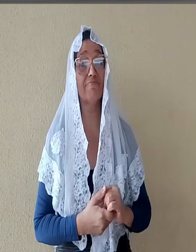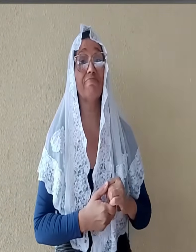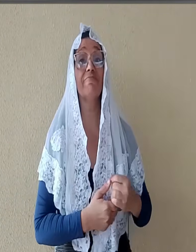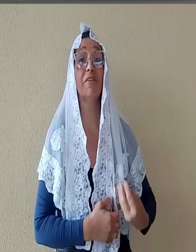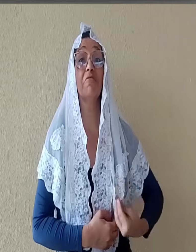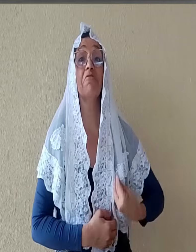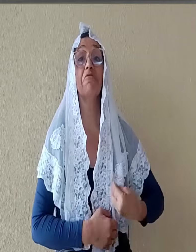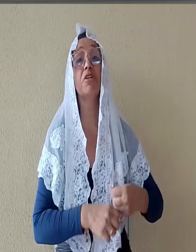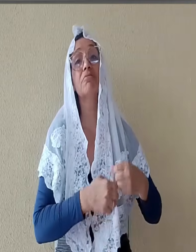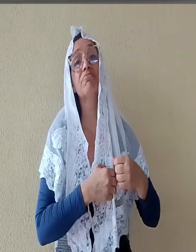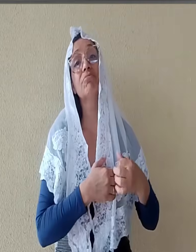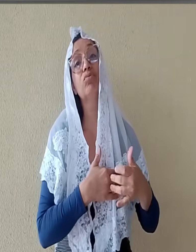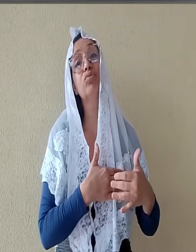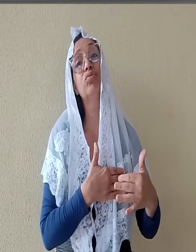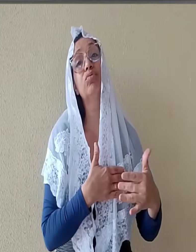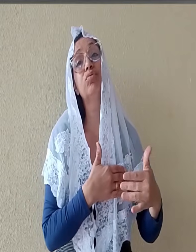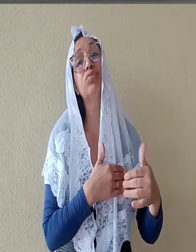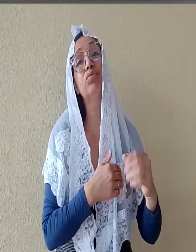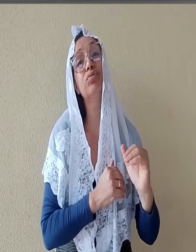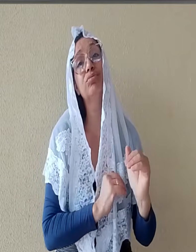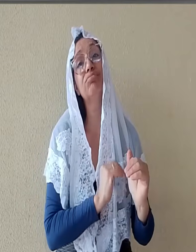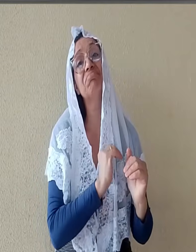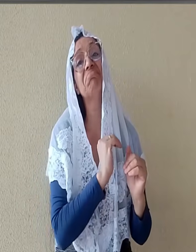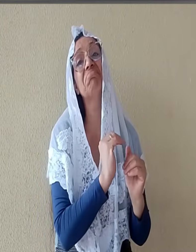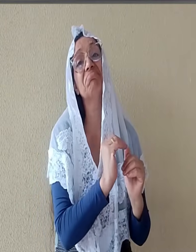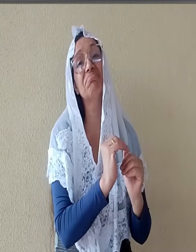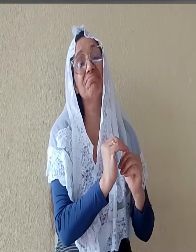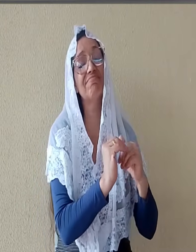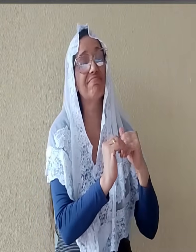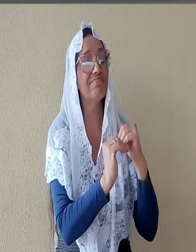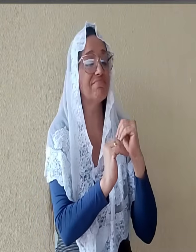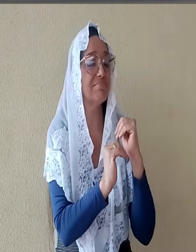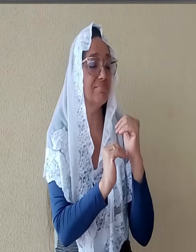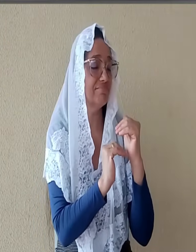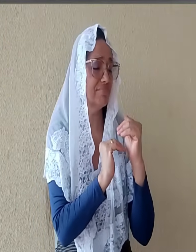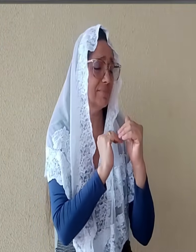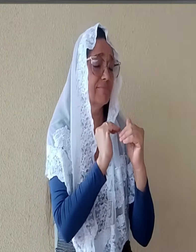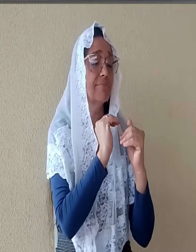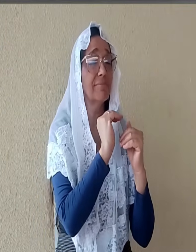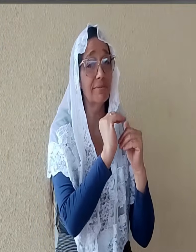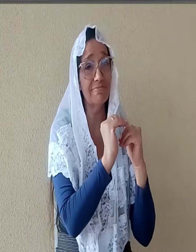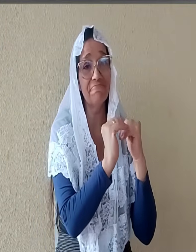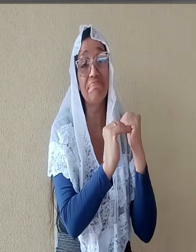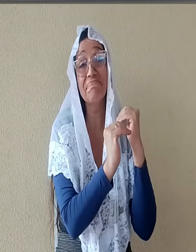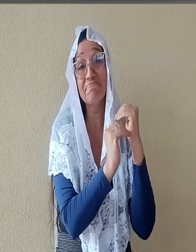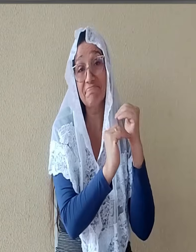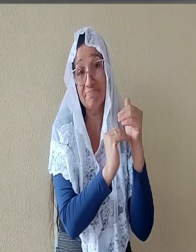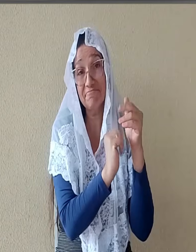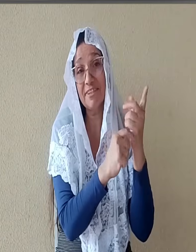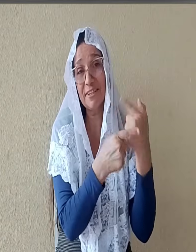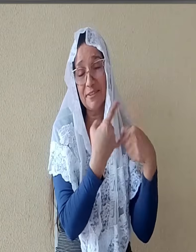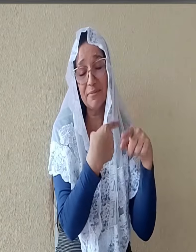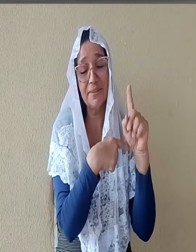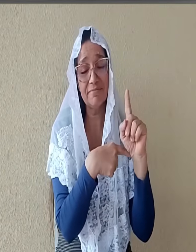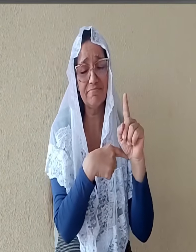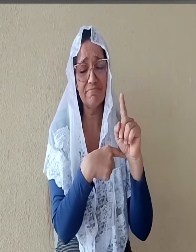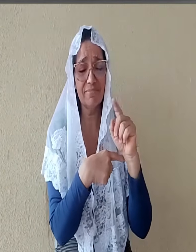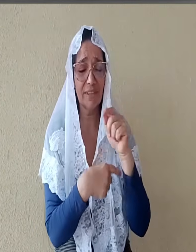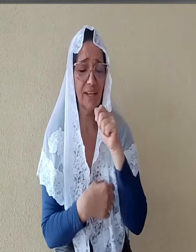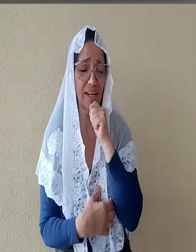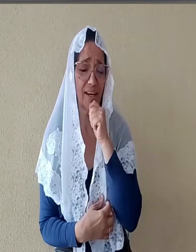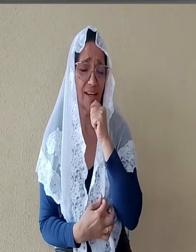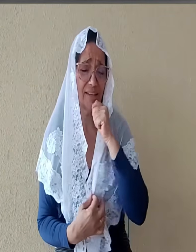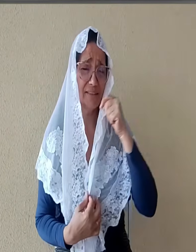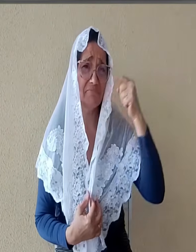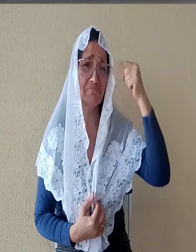não tosqueneja, bendito é o nome do Senhor. Ainda, irmão, que a nossa mente é falha, ainda que o nosso ser